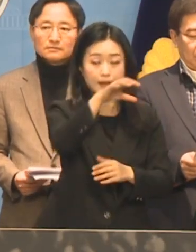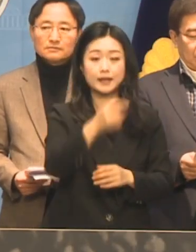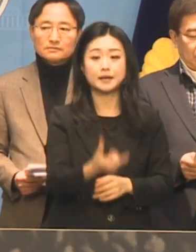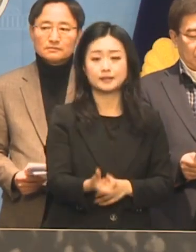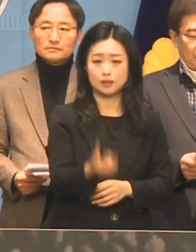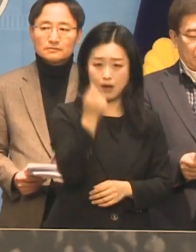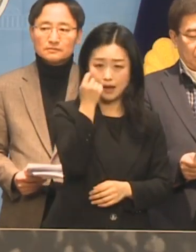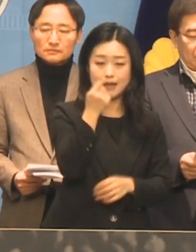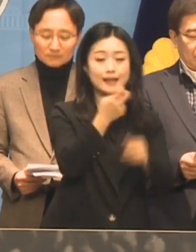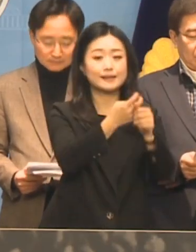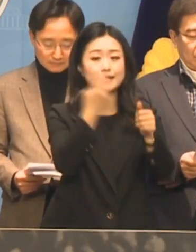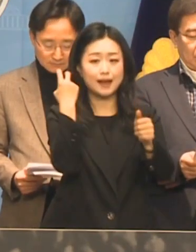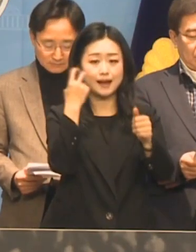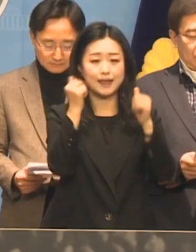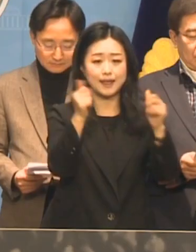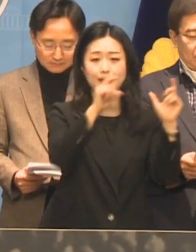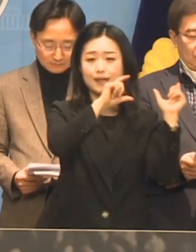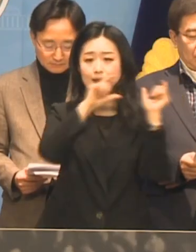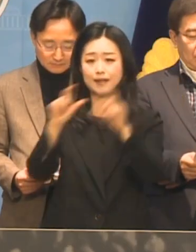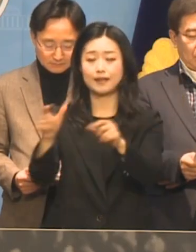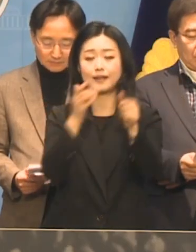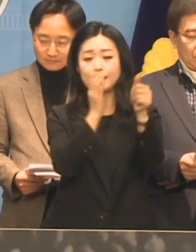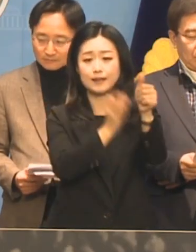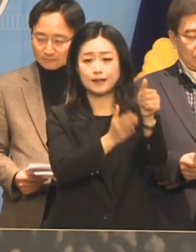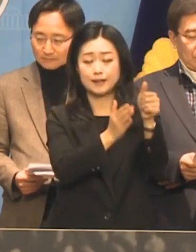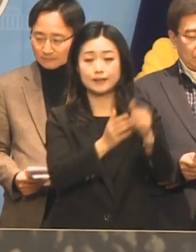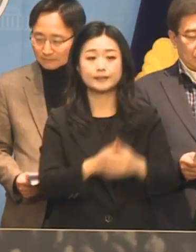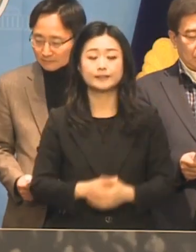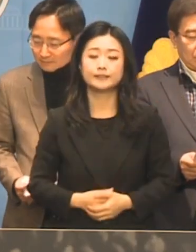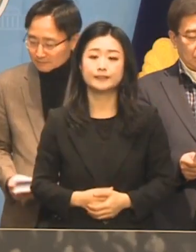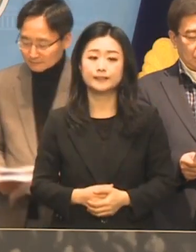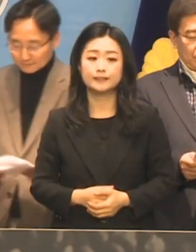신속하게 탄핵 결정을 내려야 할 것입니다.